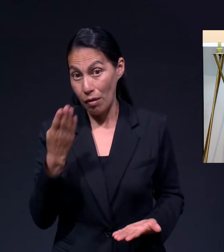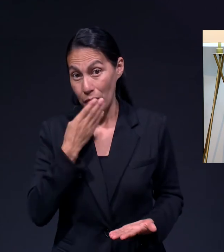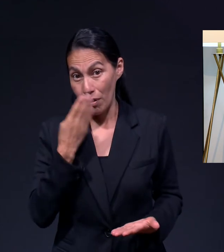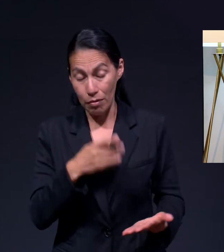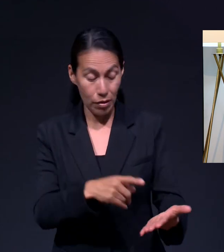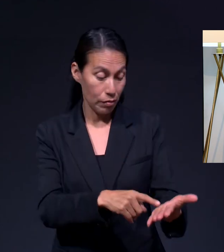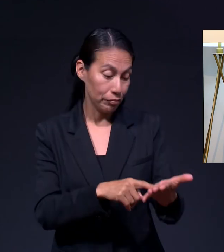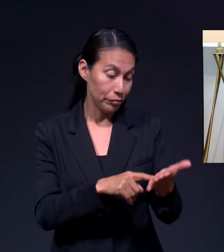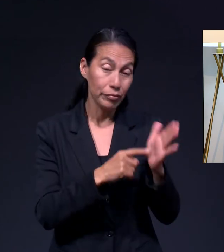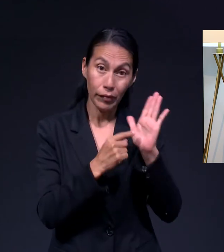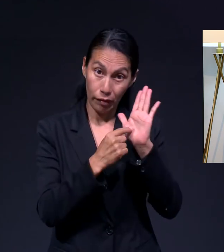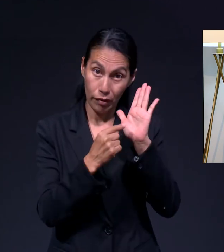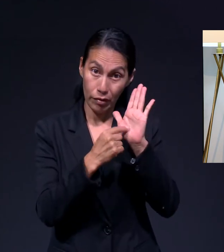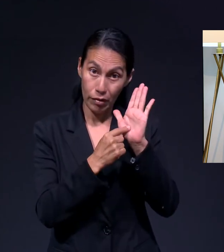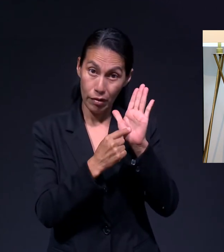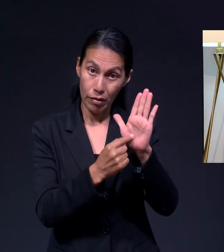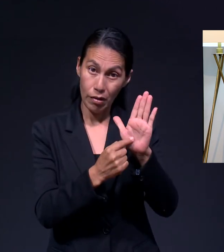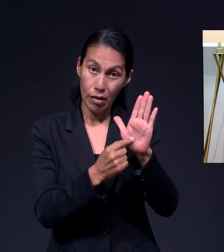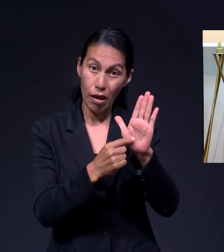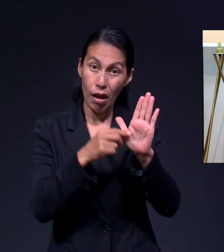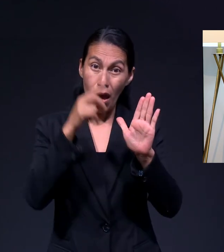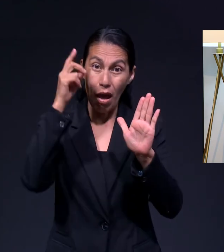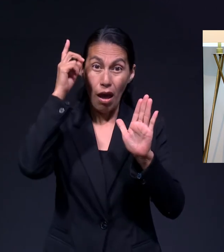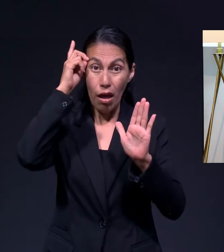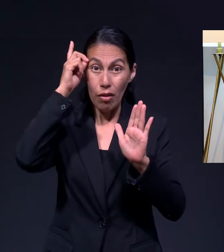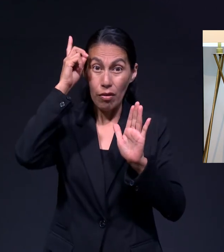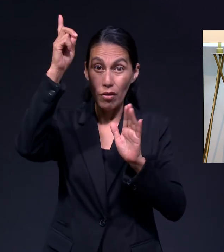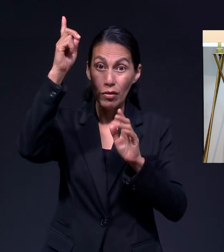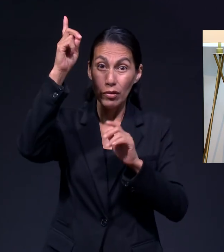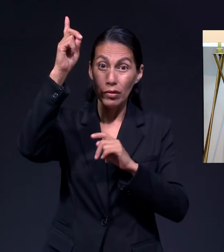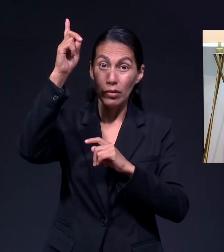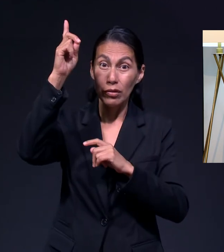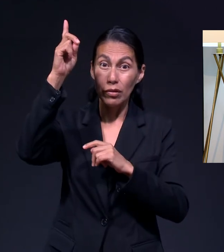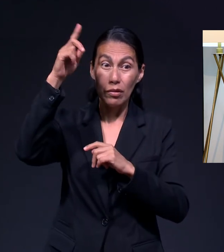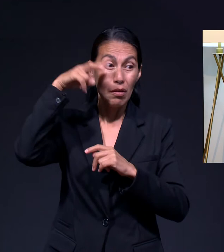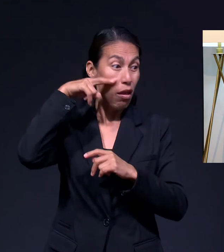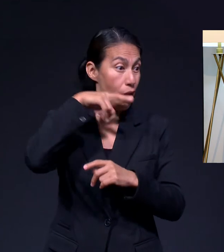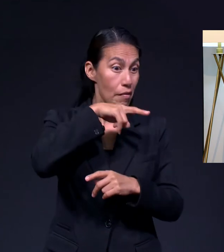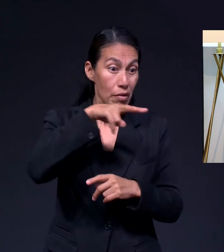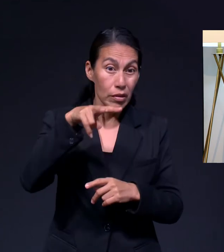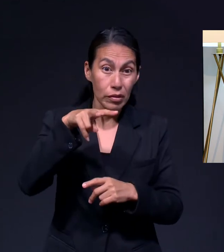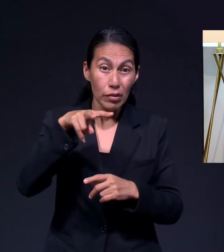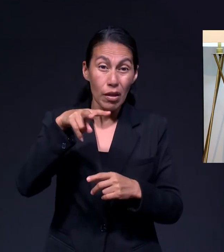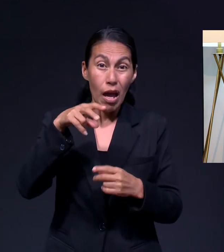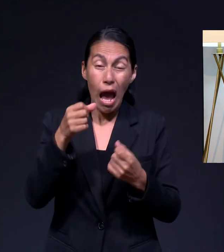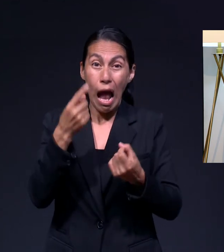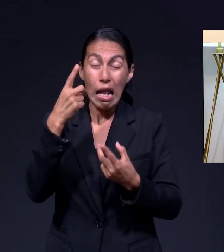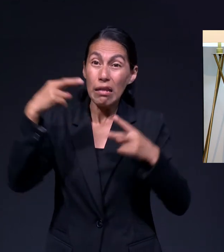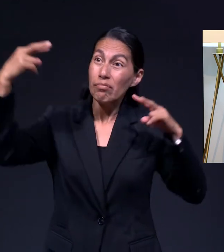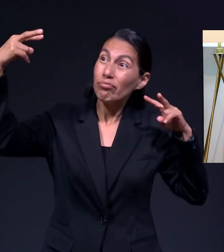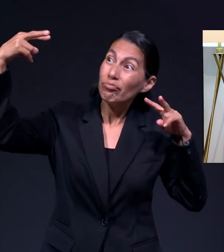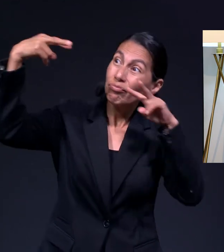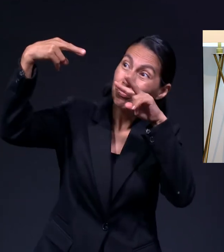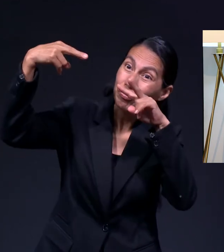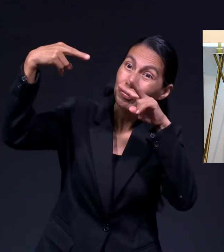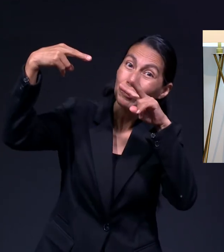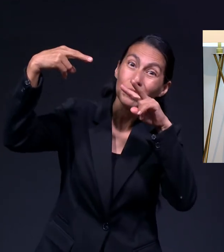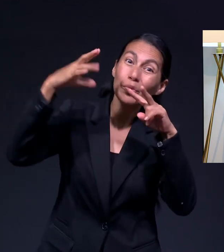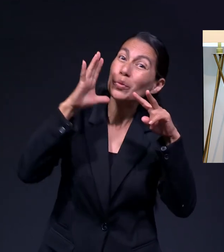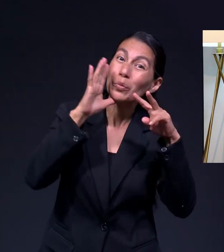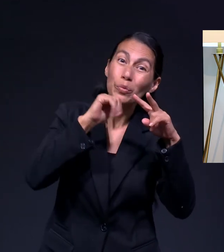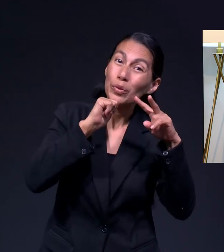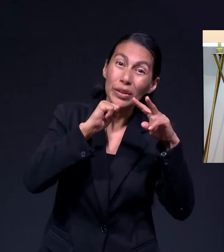la biblia dice adiós nadie le vio jamás pero el unigénito hijo del padre lo ha revelado a